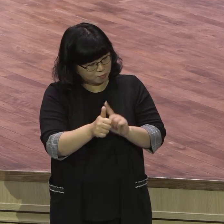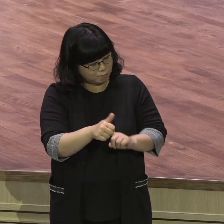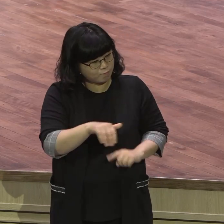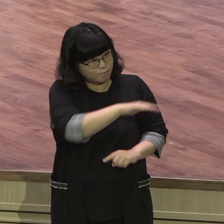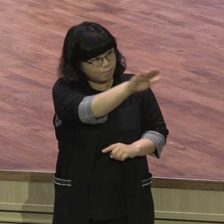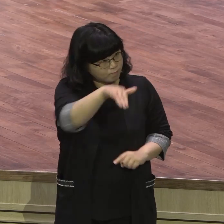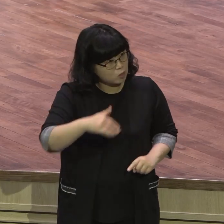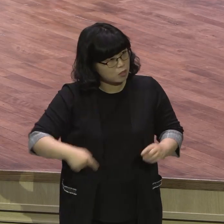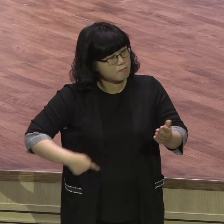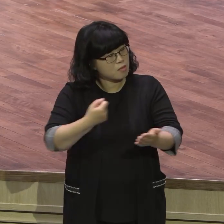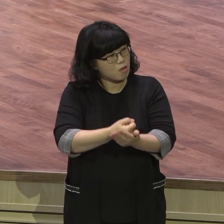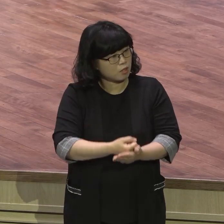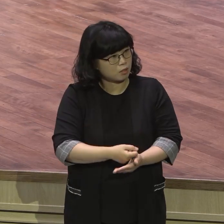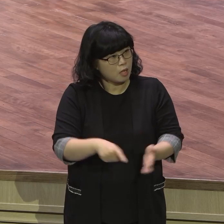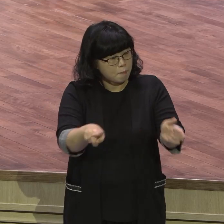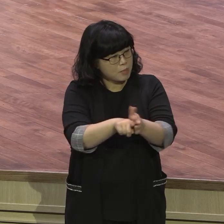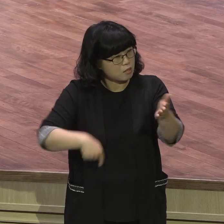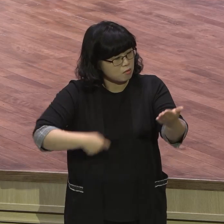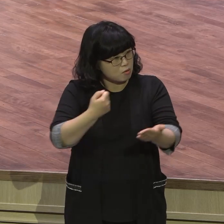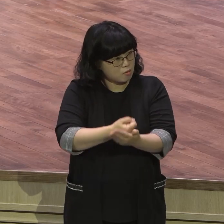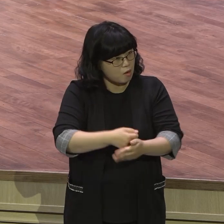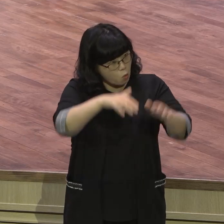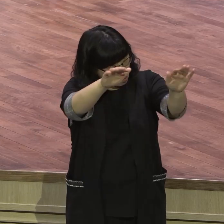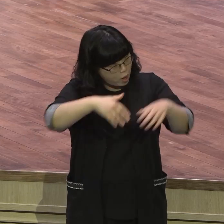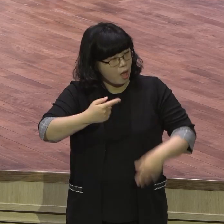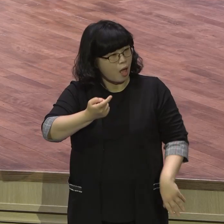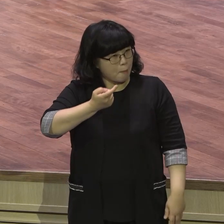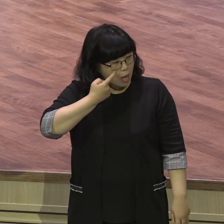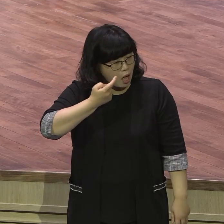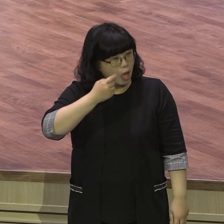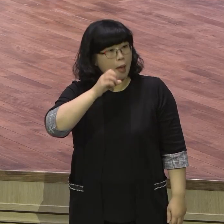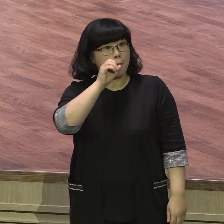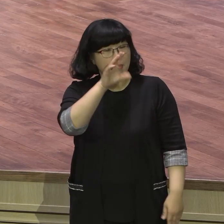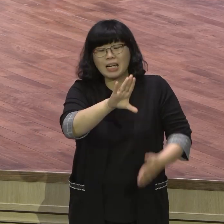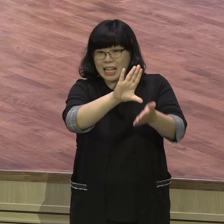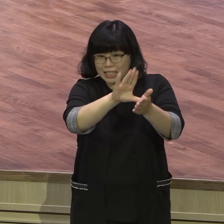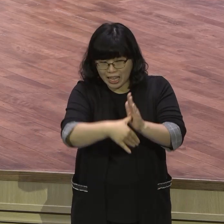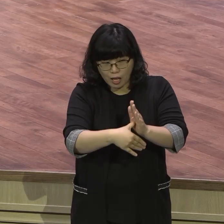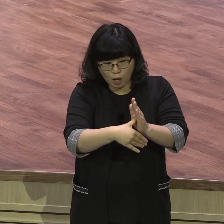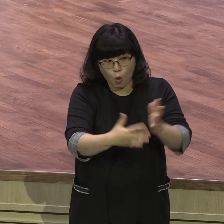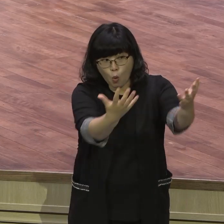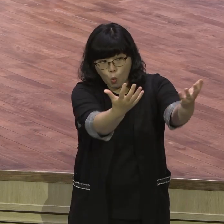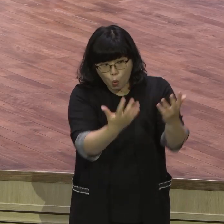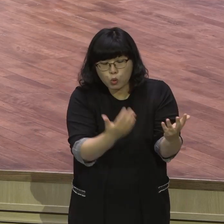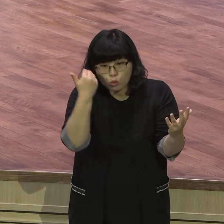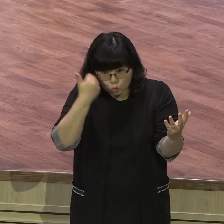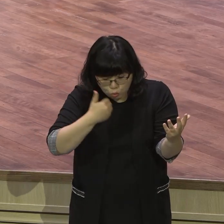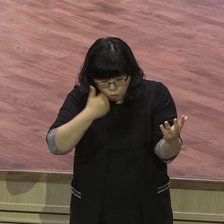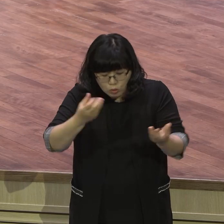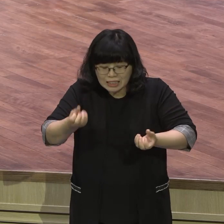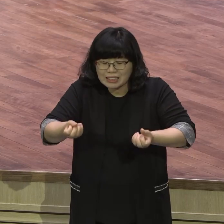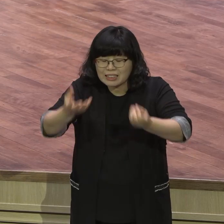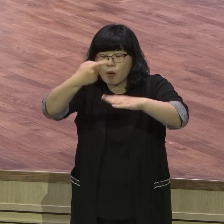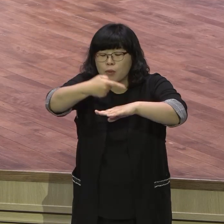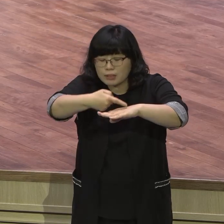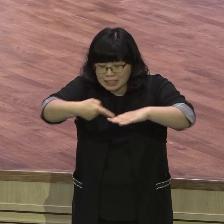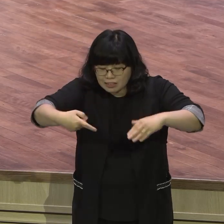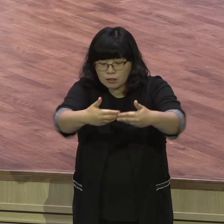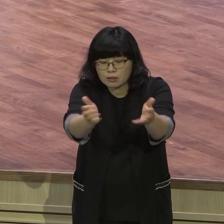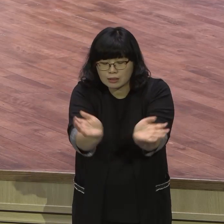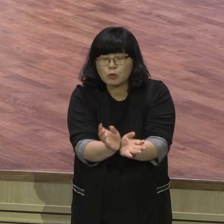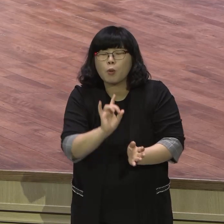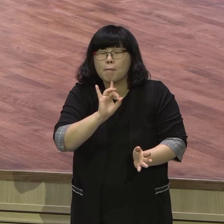모여 그에 와서 레위 자손만 온 거예요 모세는 이들에게 칼을 차고 우상 숭배